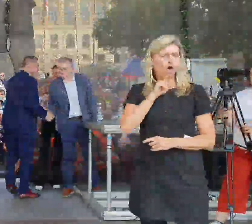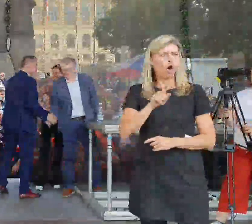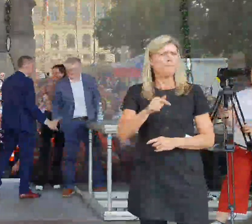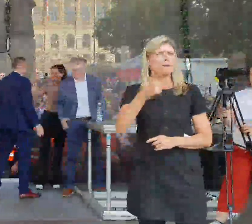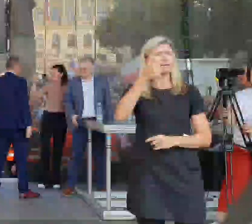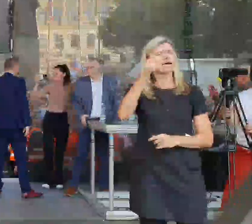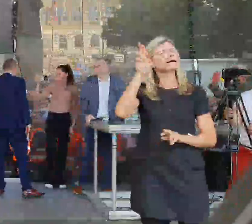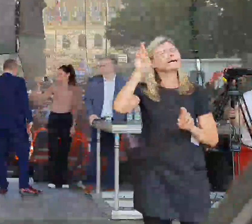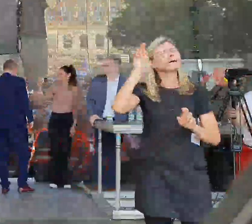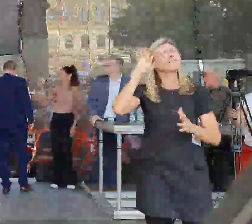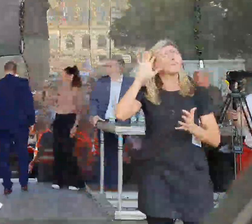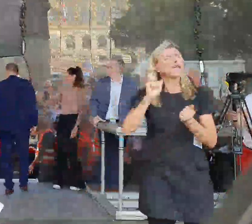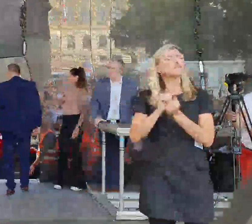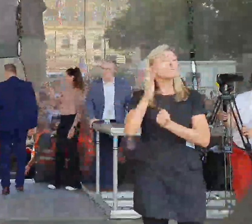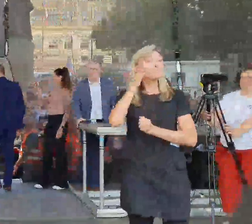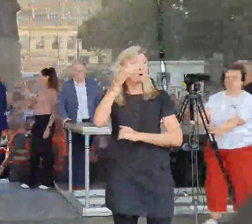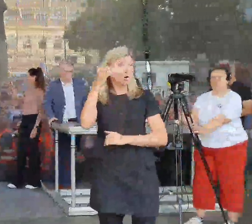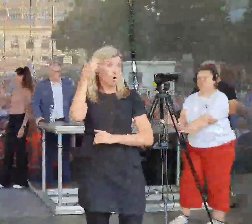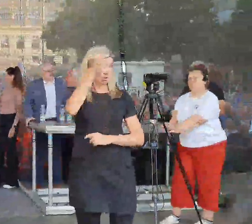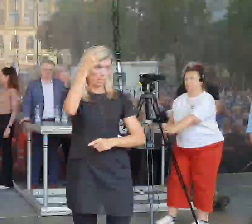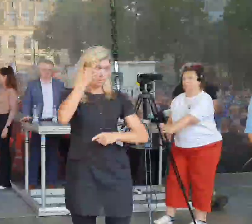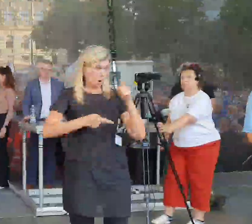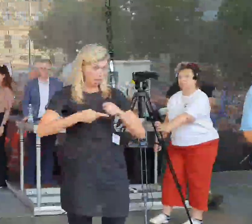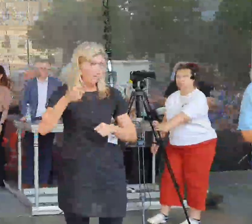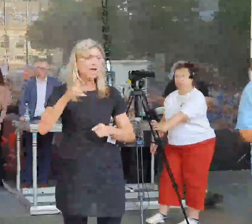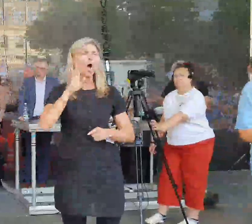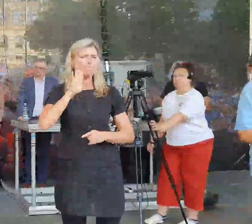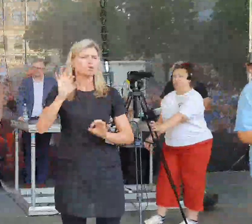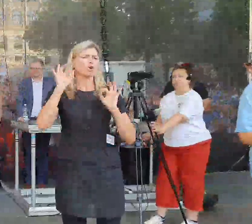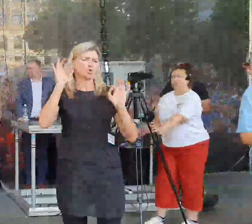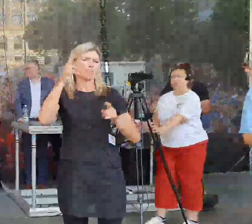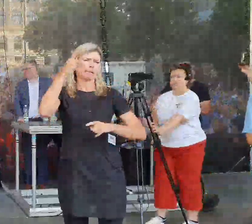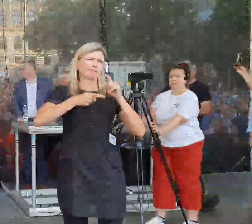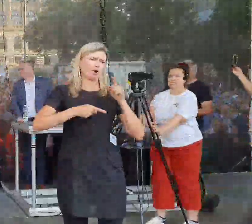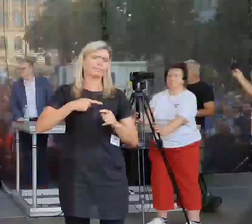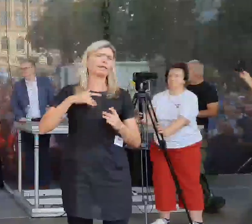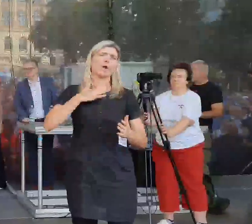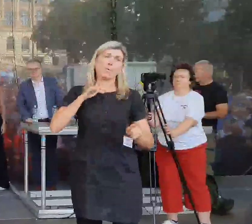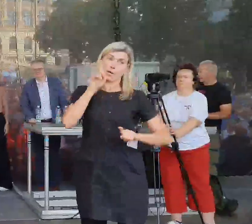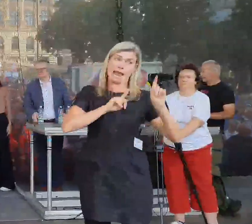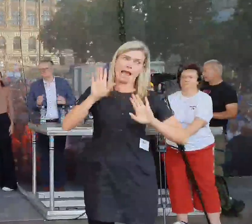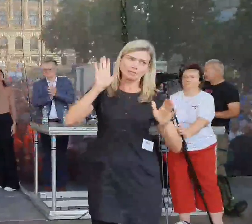jeden z nejnadějnějších politiků České republiky. To je můj názor. Děkujeme, Jindro.